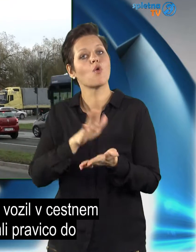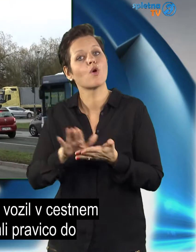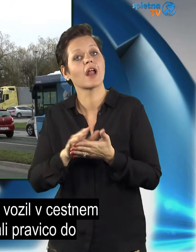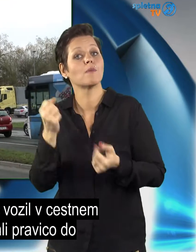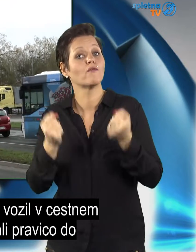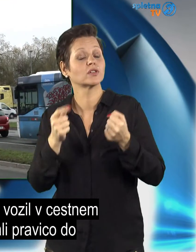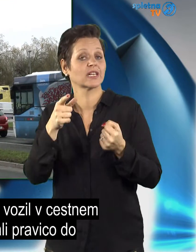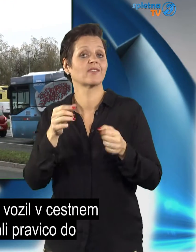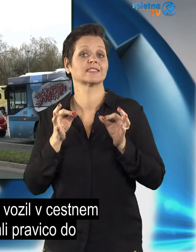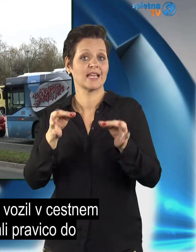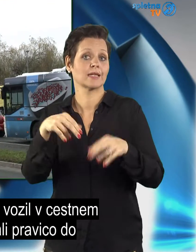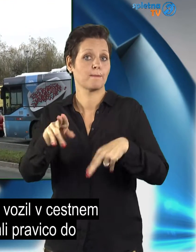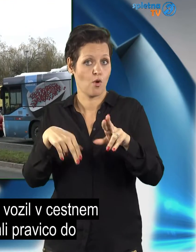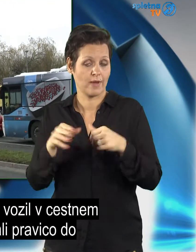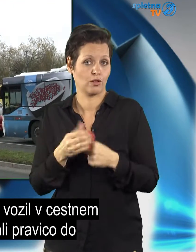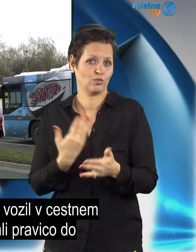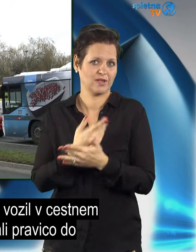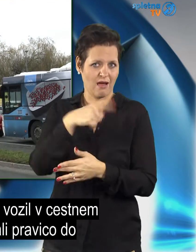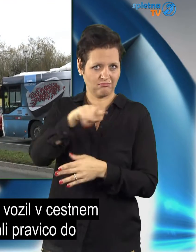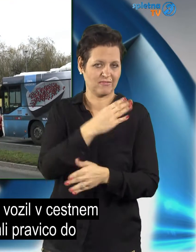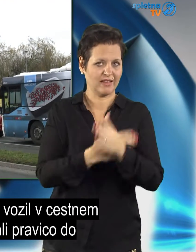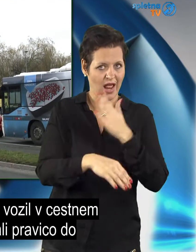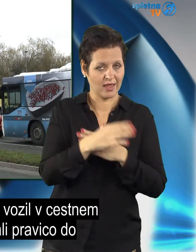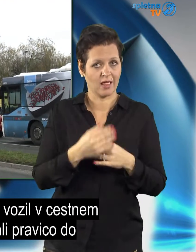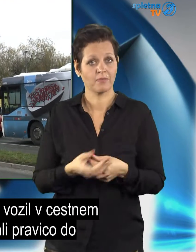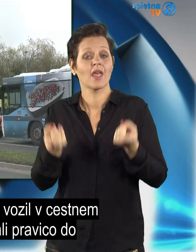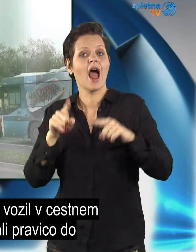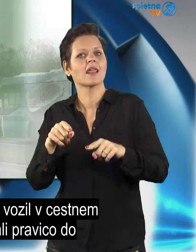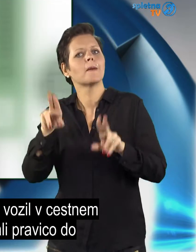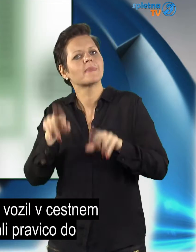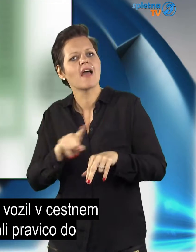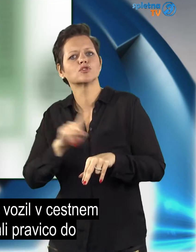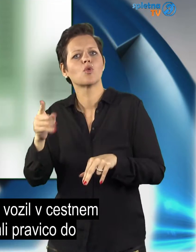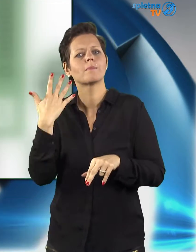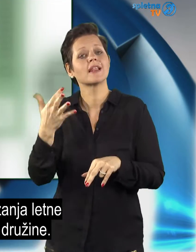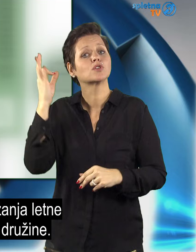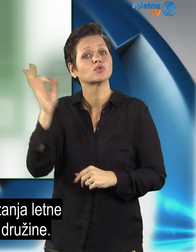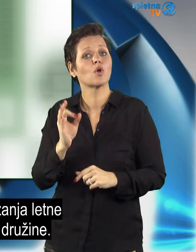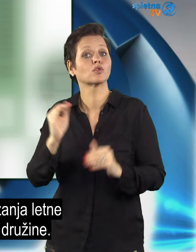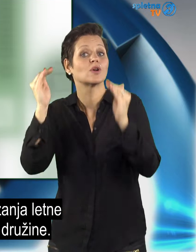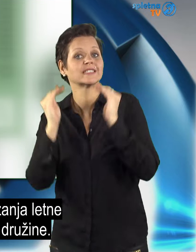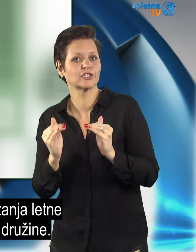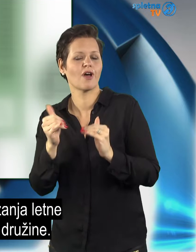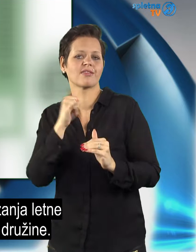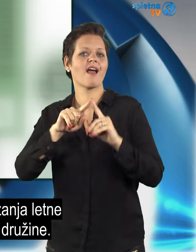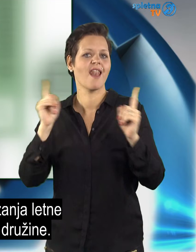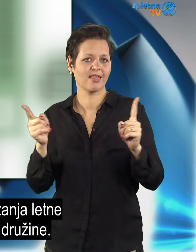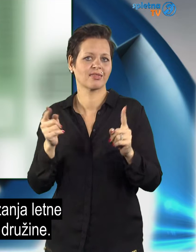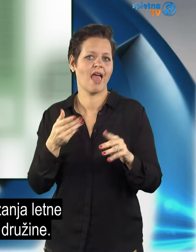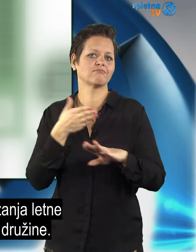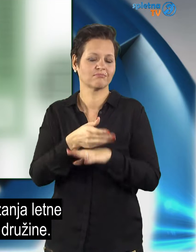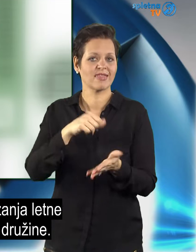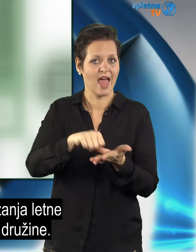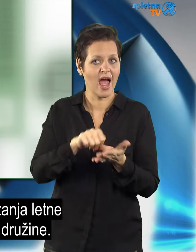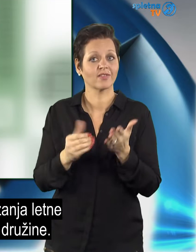za invalide ali pravico do 50-odstotnega znižanja letne dajatve za velike družine.